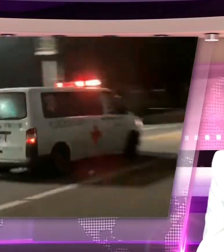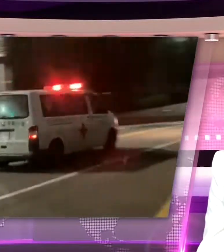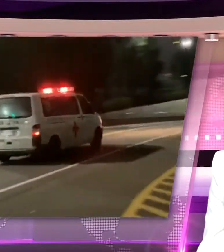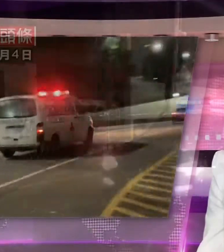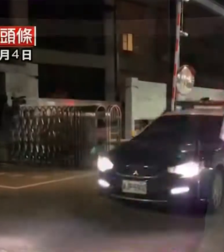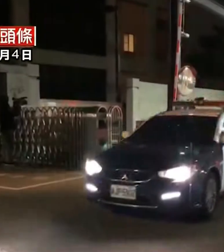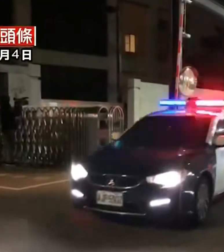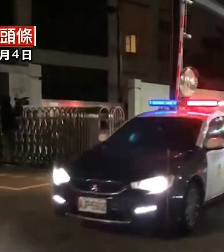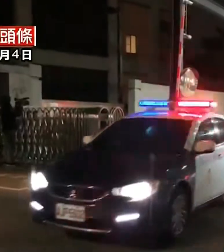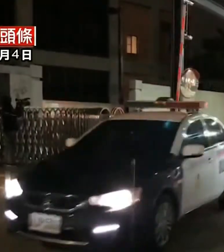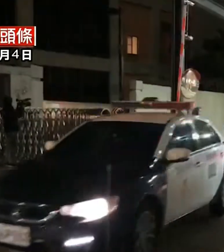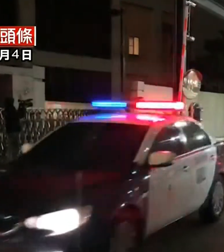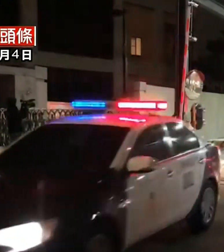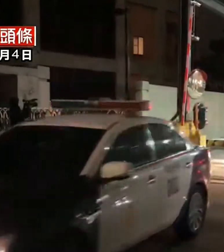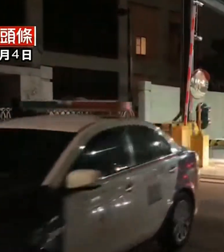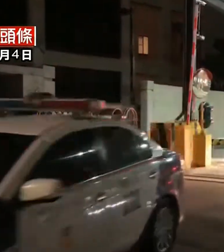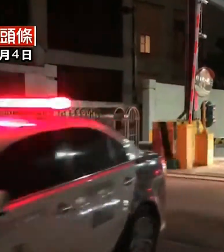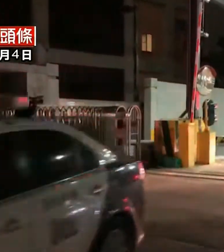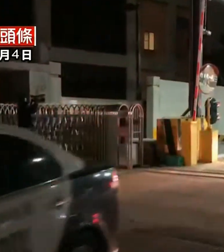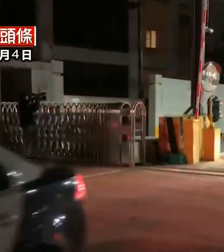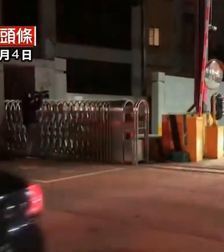首班的武汉台商包机昨天深夜回台了，返台的247人中有一人发烧，另外两个人出现了呼吸道的症状，三个人立刻被收治负压隔离病房。